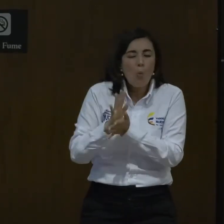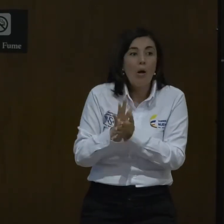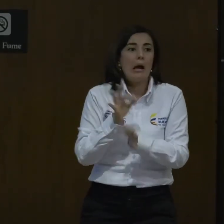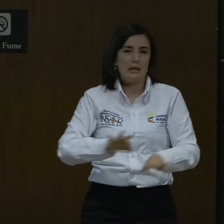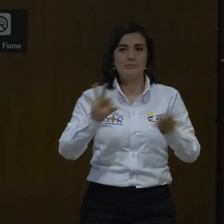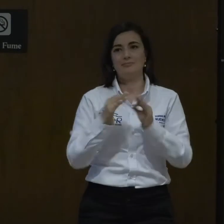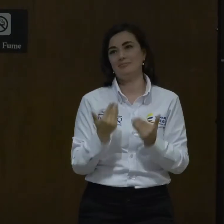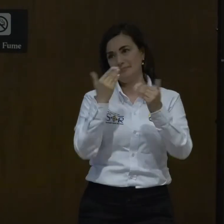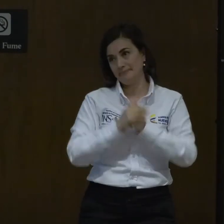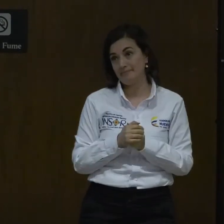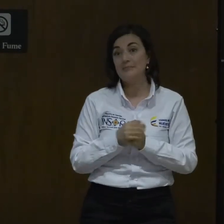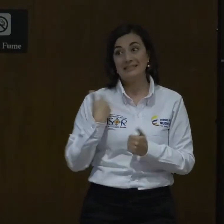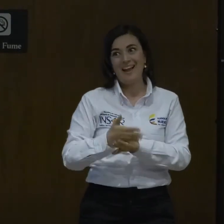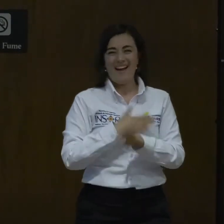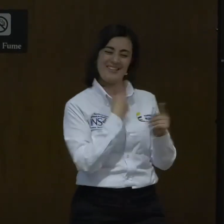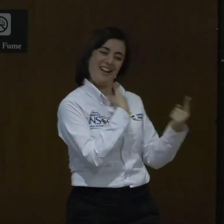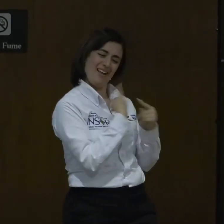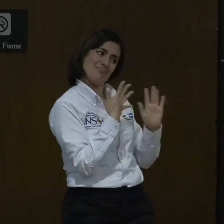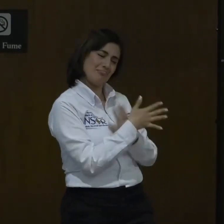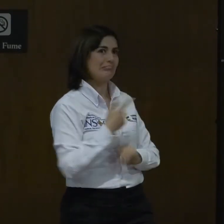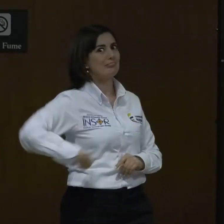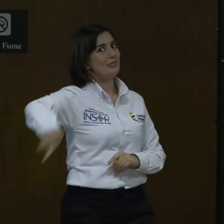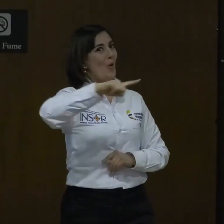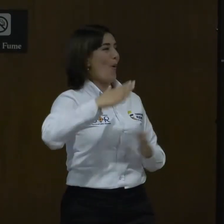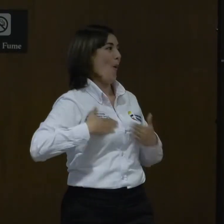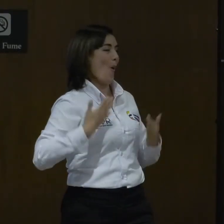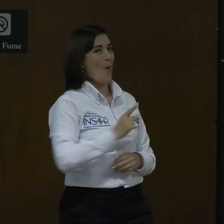estamos muy contentos de que esté acá,